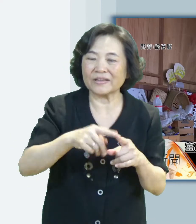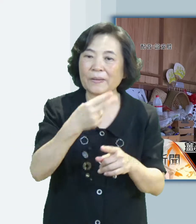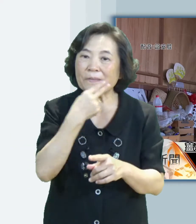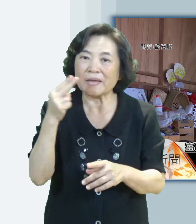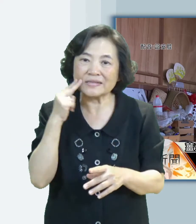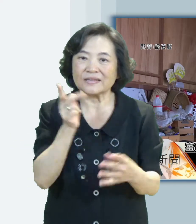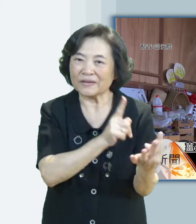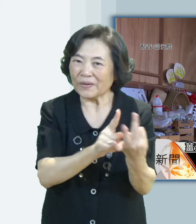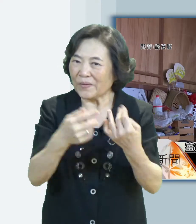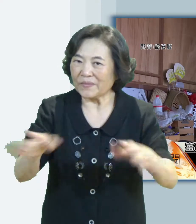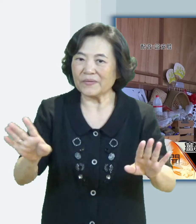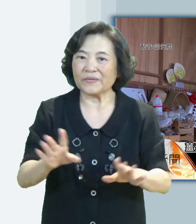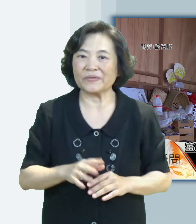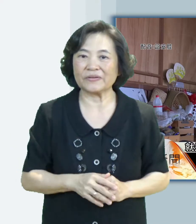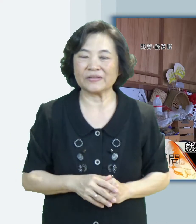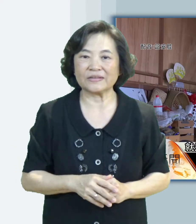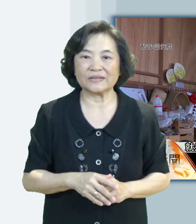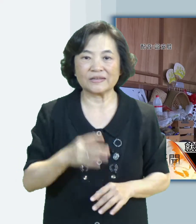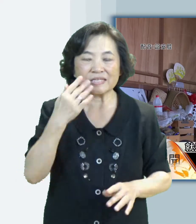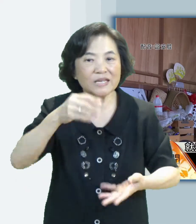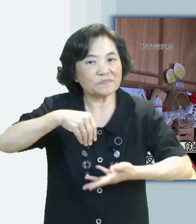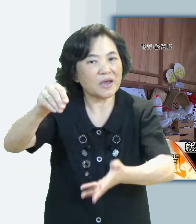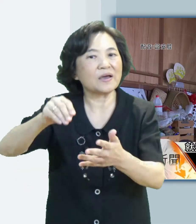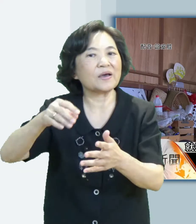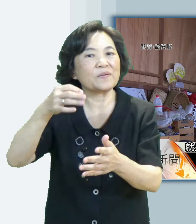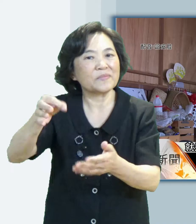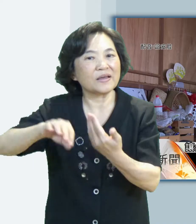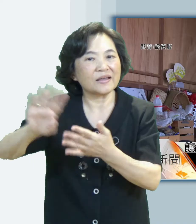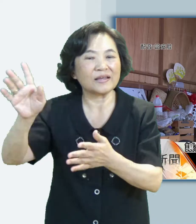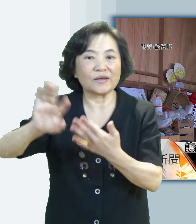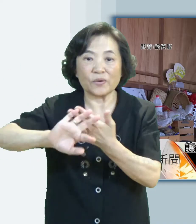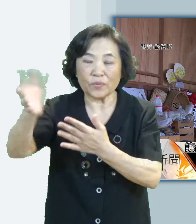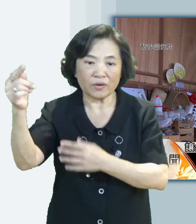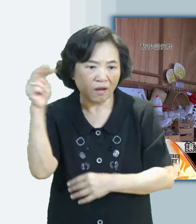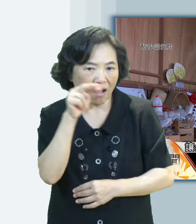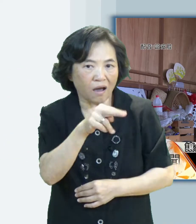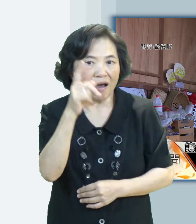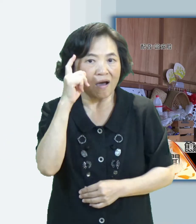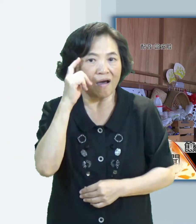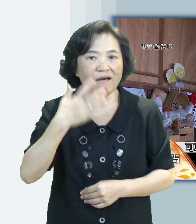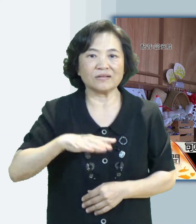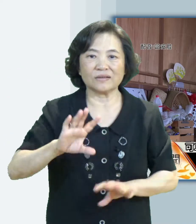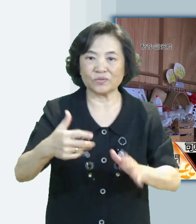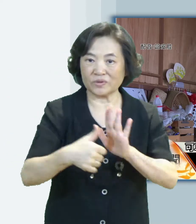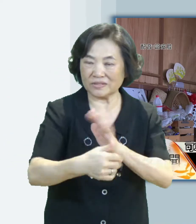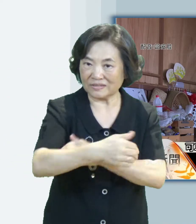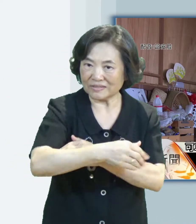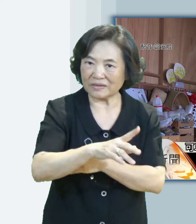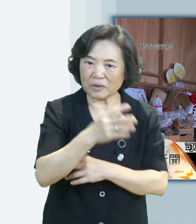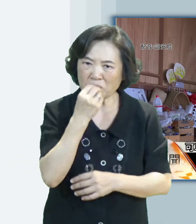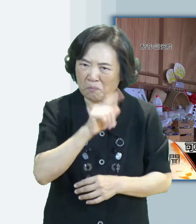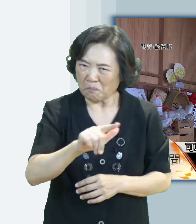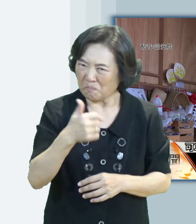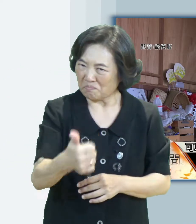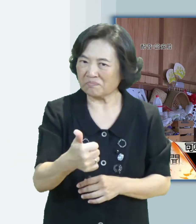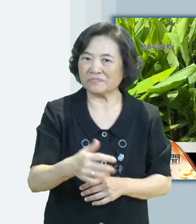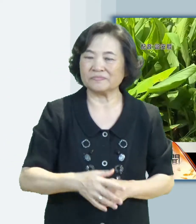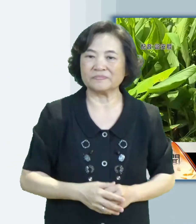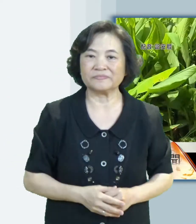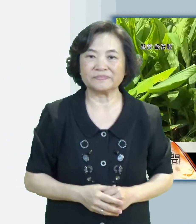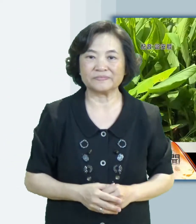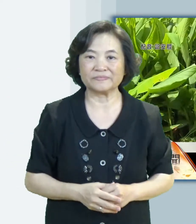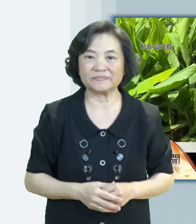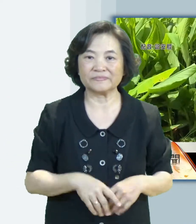还是说梅子的系列，就是可以带出让台湾人跟外界可以知道我们更多更好的产